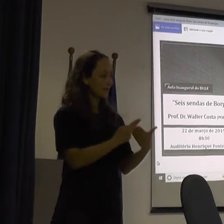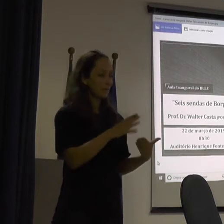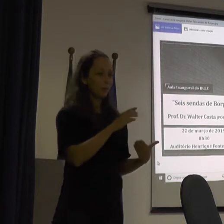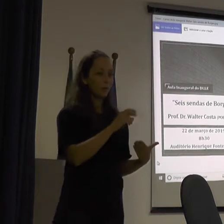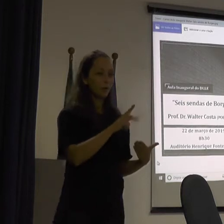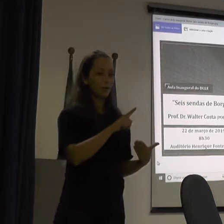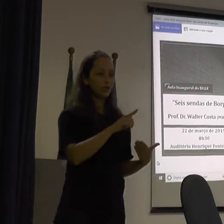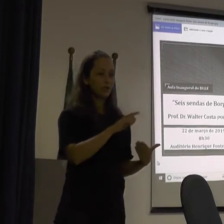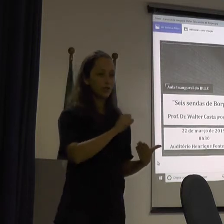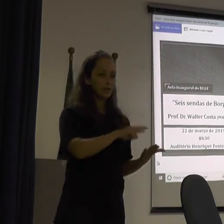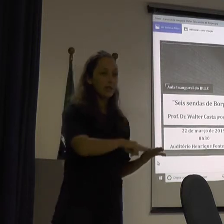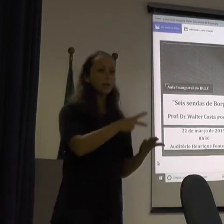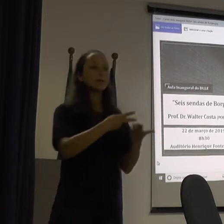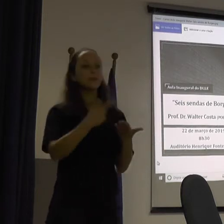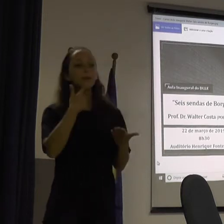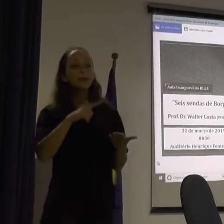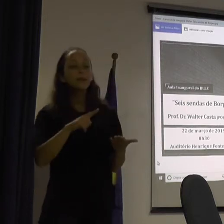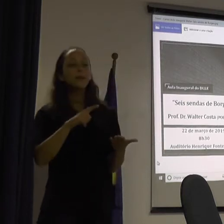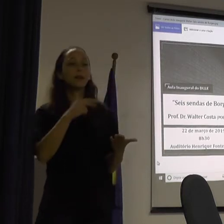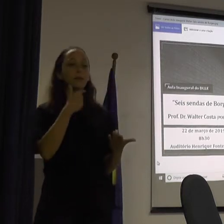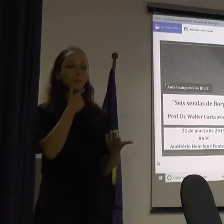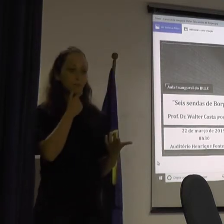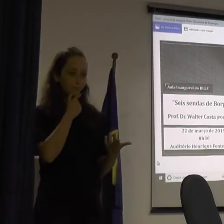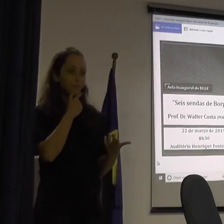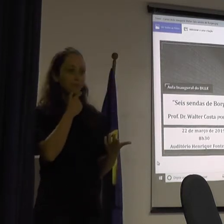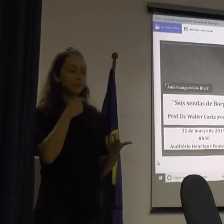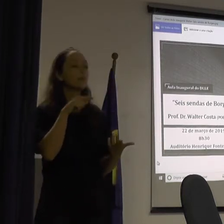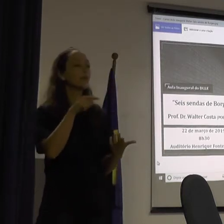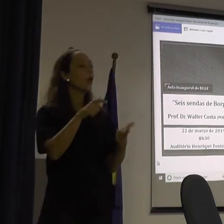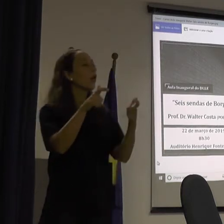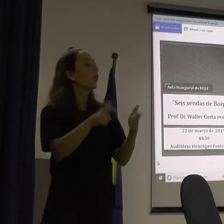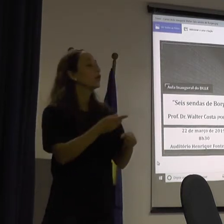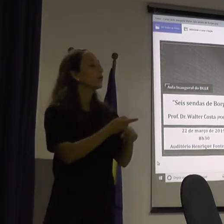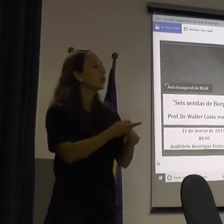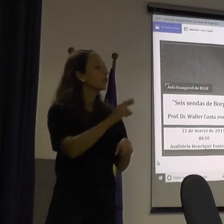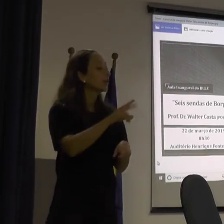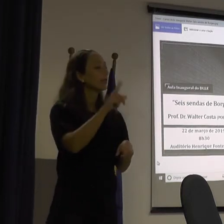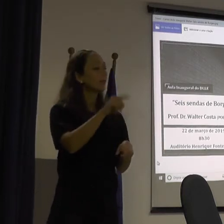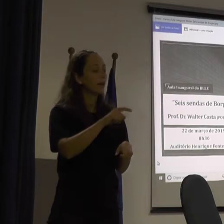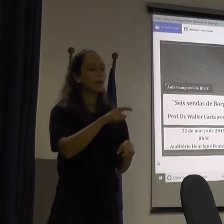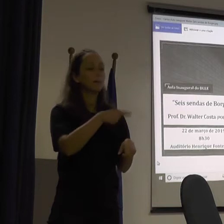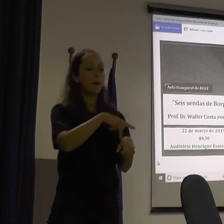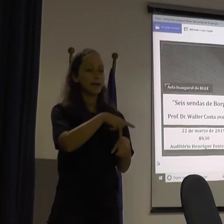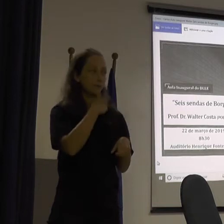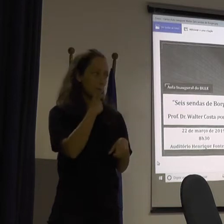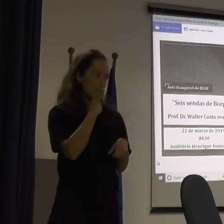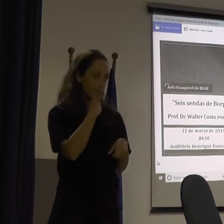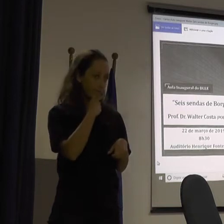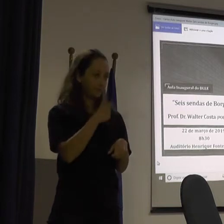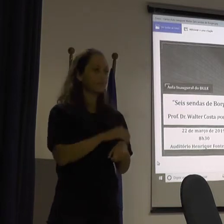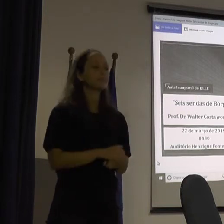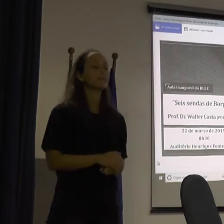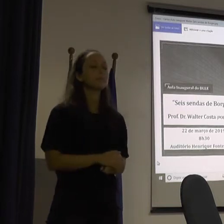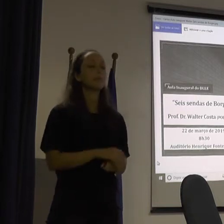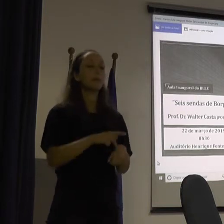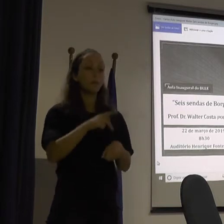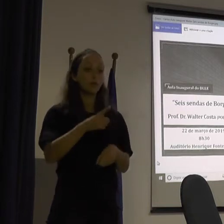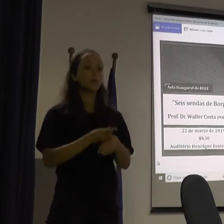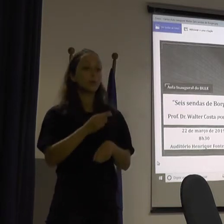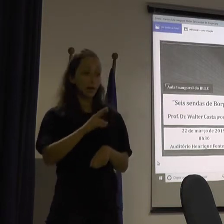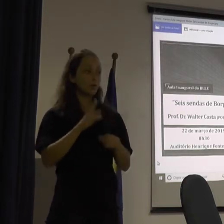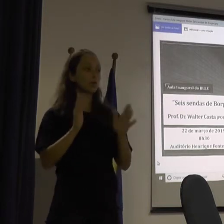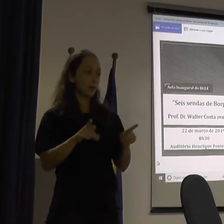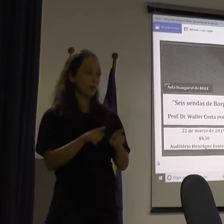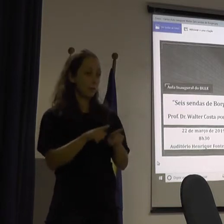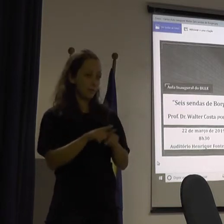inglês pela Universidade de Birmingham, no Reino Unido, e pós-doutorado pela UFMG. É professor titular aposentado